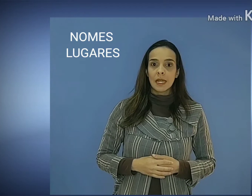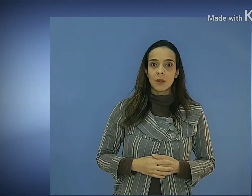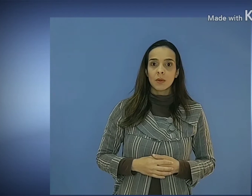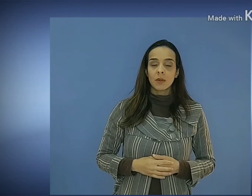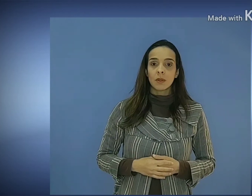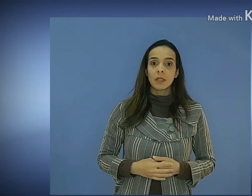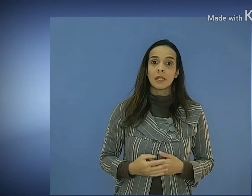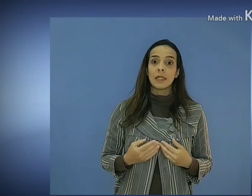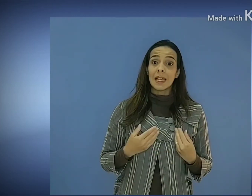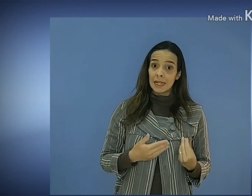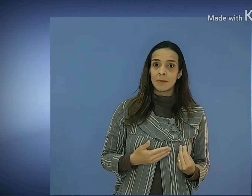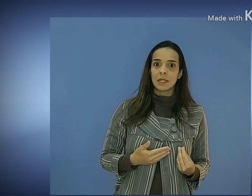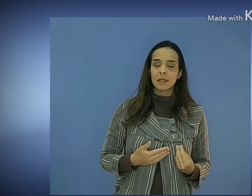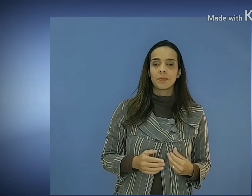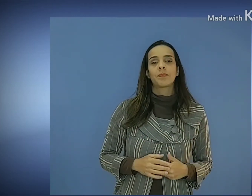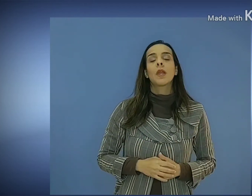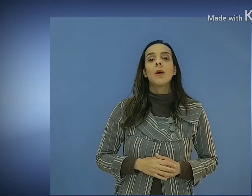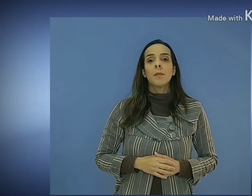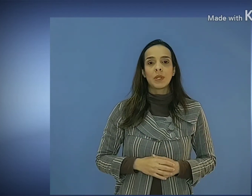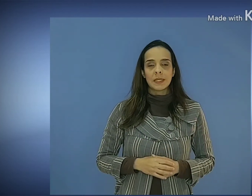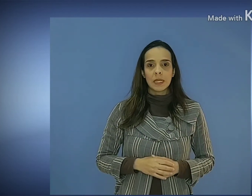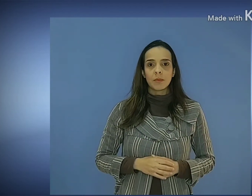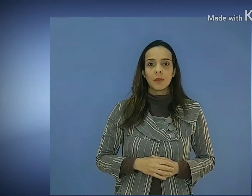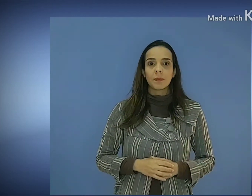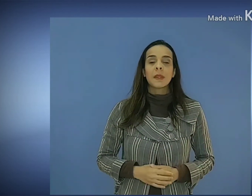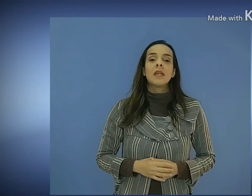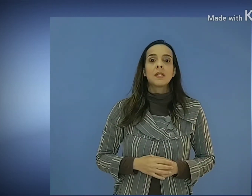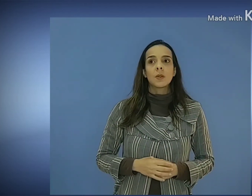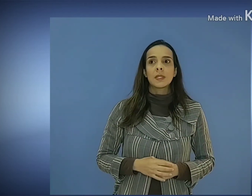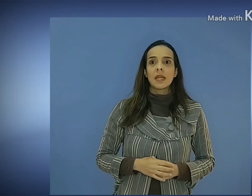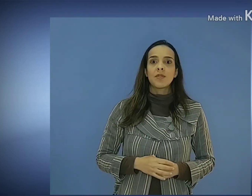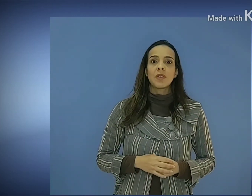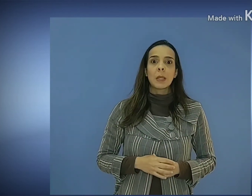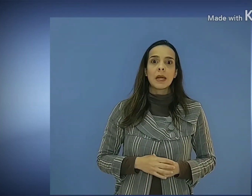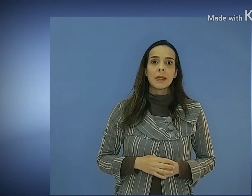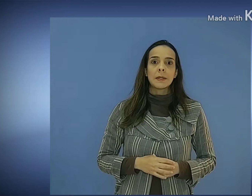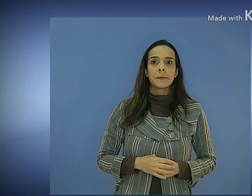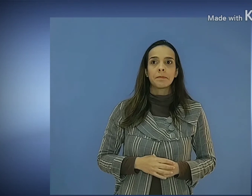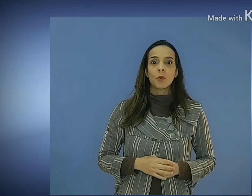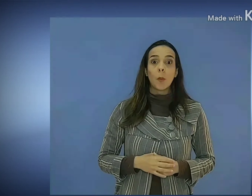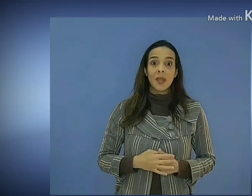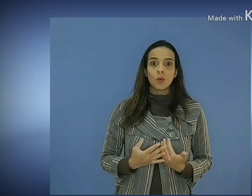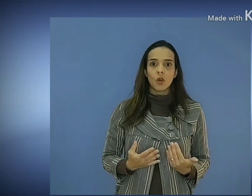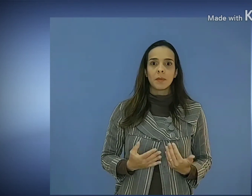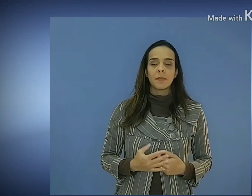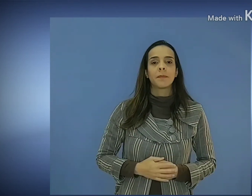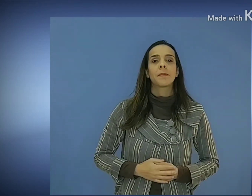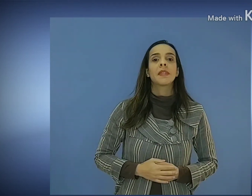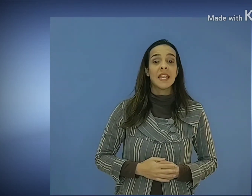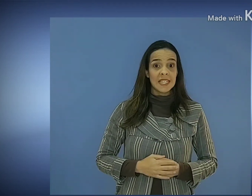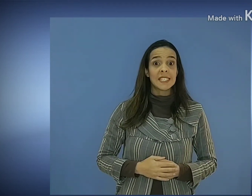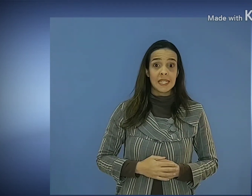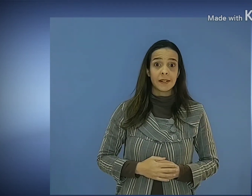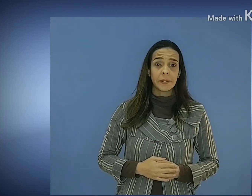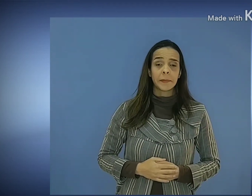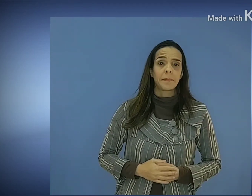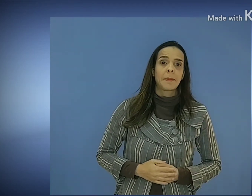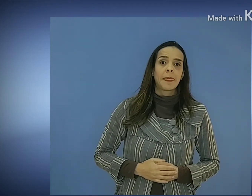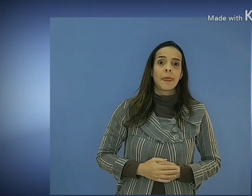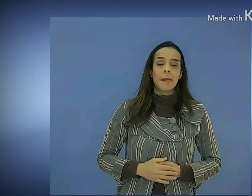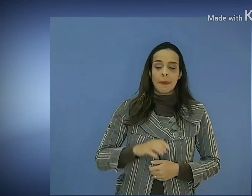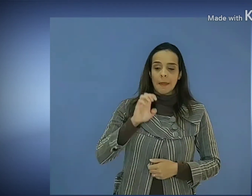respectivo sinal na Libras. Por exemplo, se eu quiser falar o meu nome,